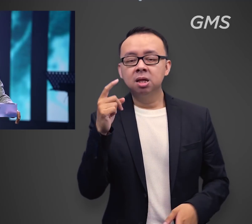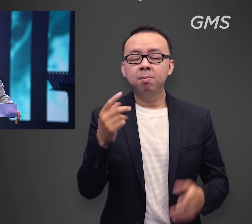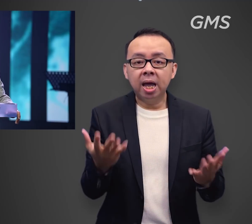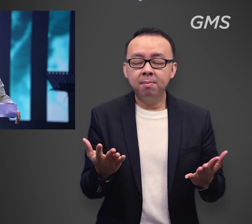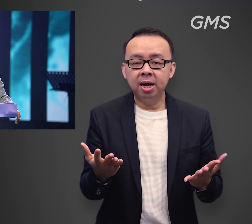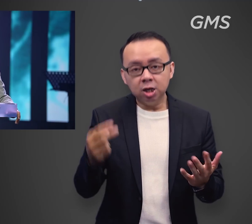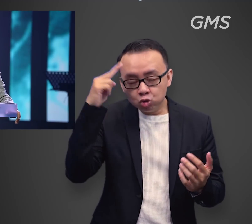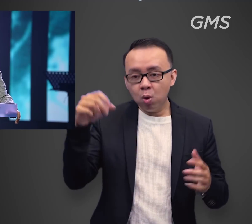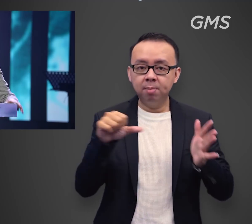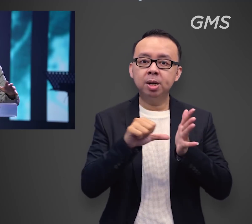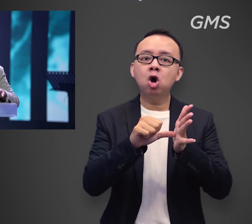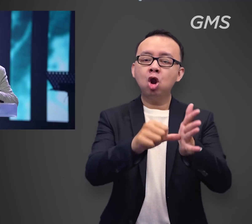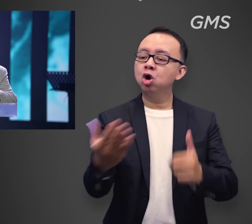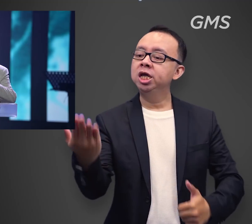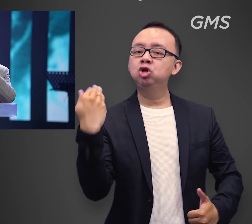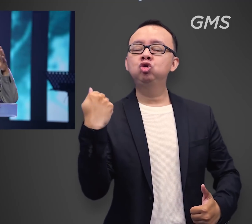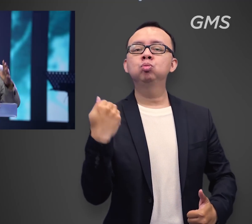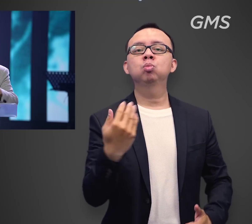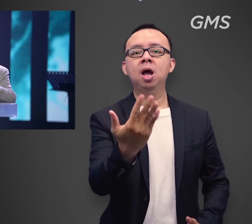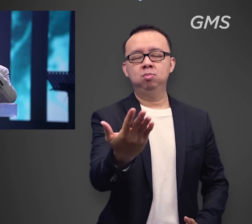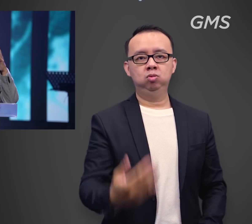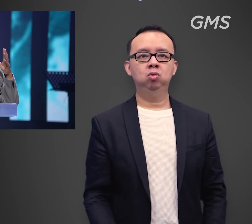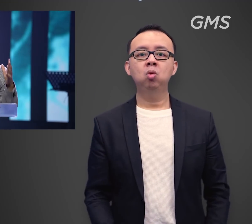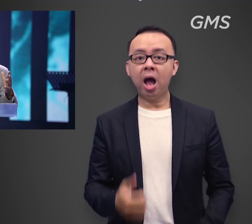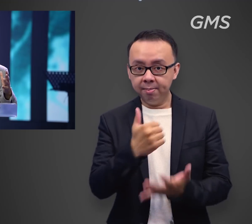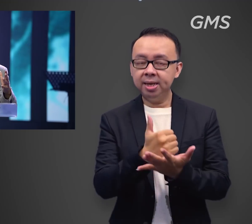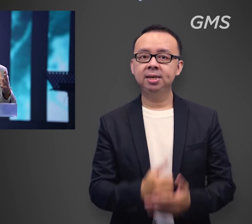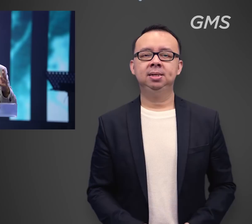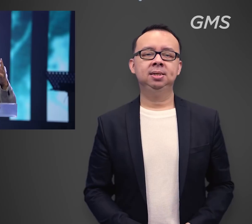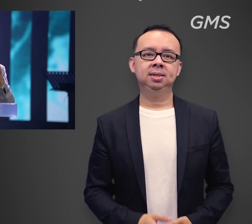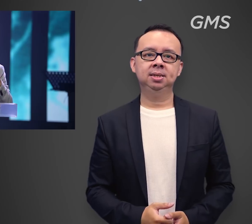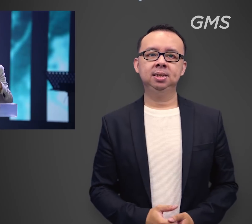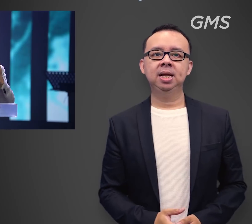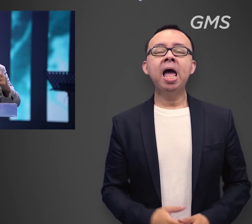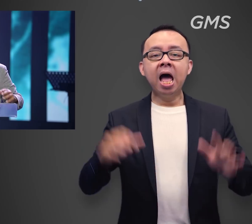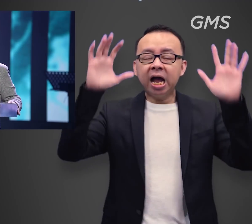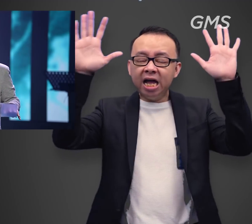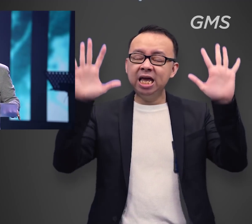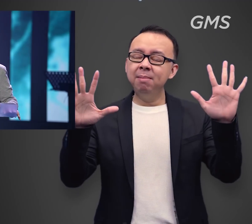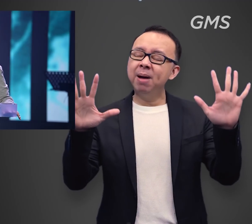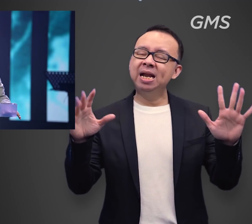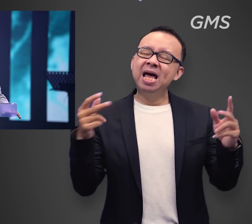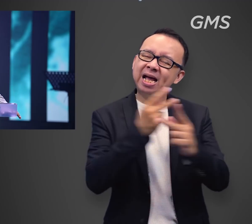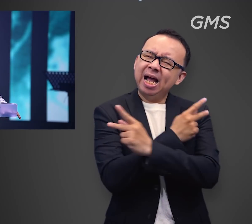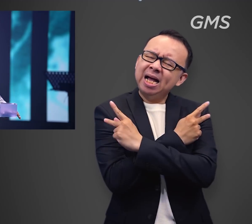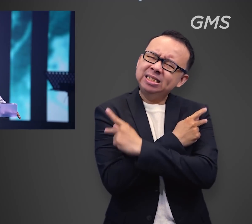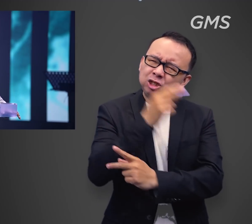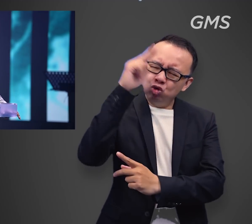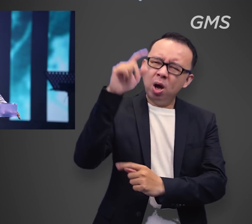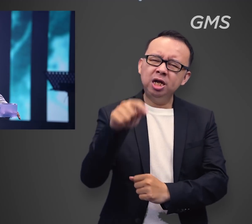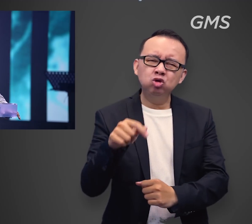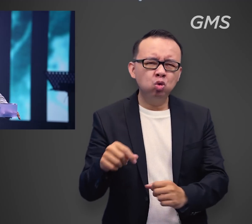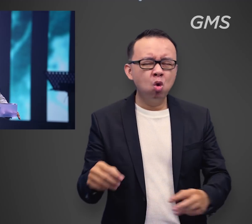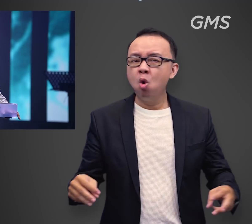kita. Amin. Kasih Tuhan, keajaiban kasih-Nya begitu luar biasa pagi ini dalam kehidupan saudara dan